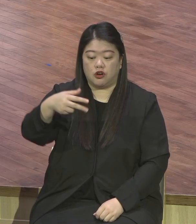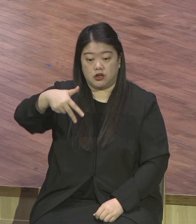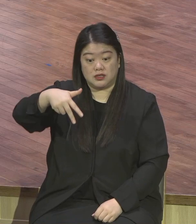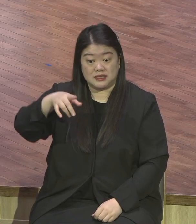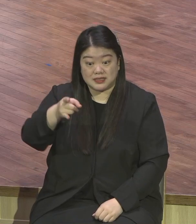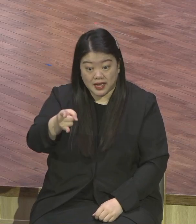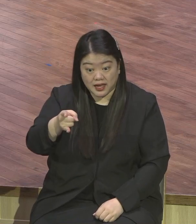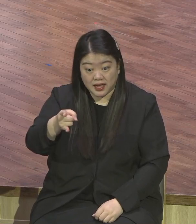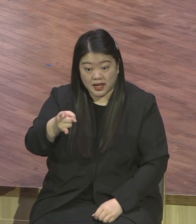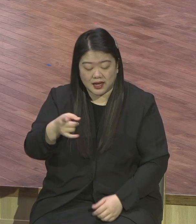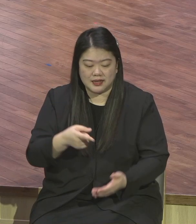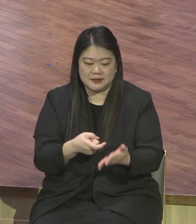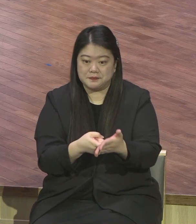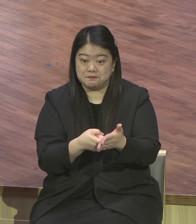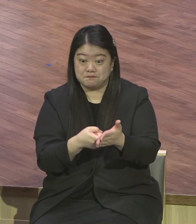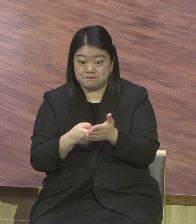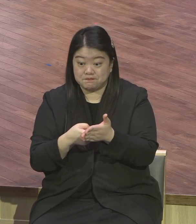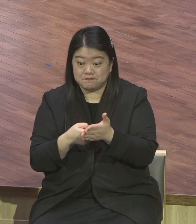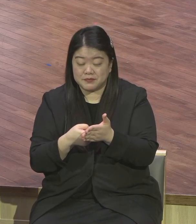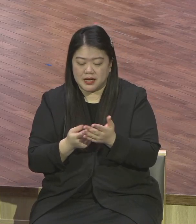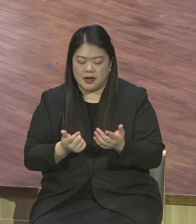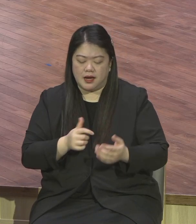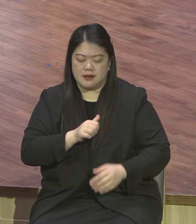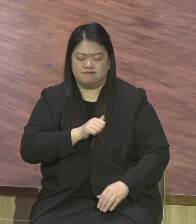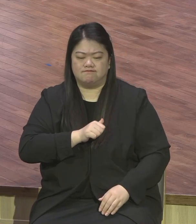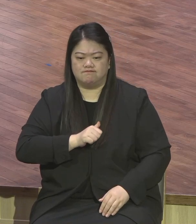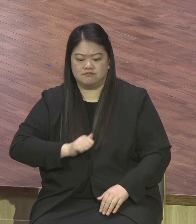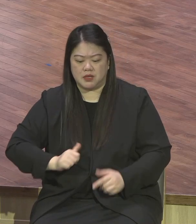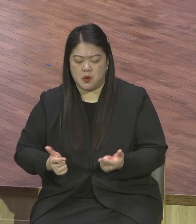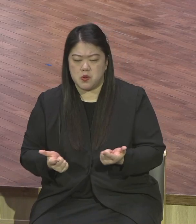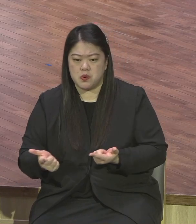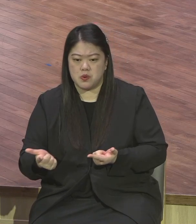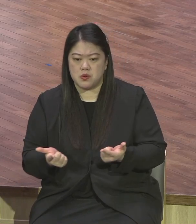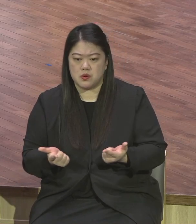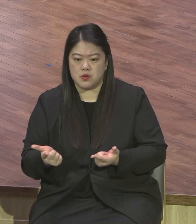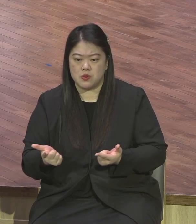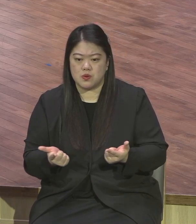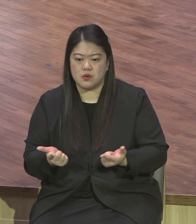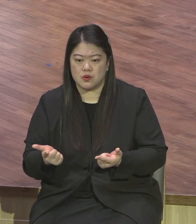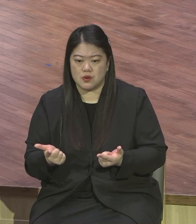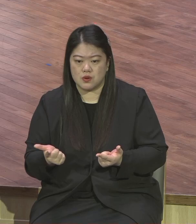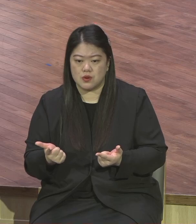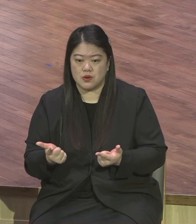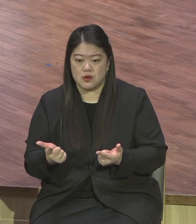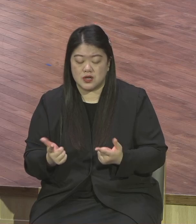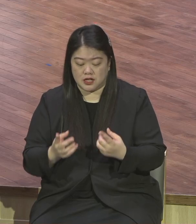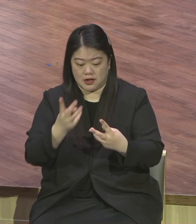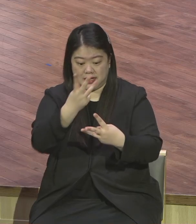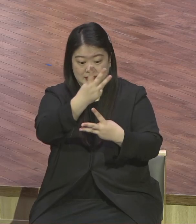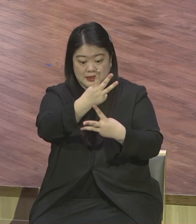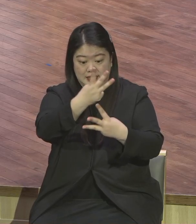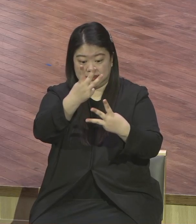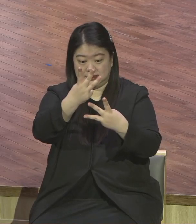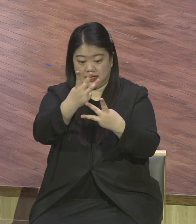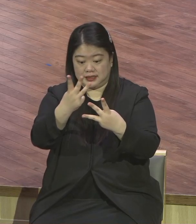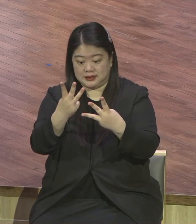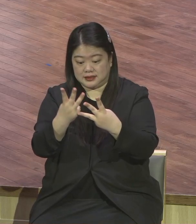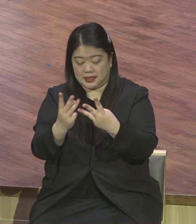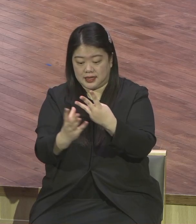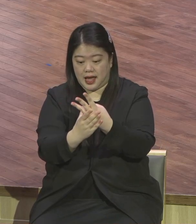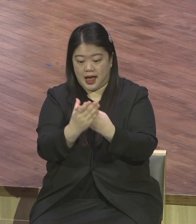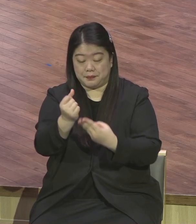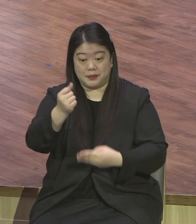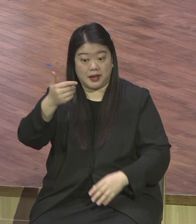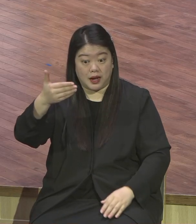힘들지요. 제일 힘들지요. 자신을 다스려야 능력. 이 아홉 가지 요소들이 한 인격을 이루었을